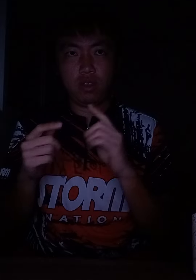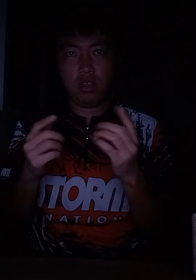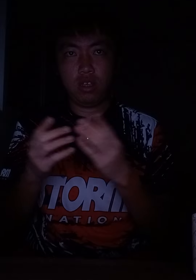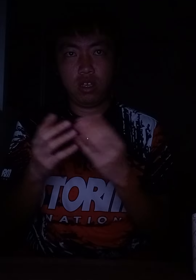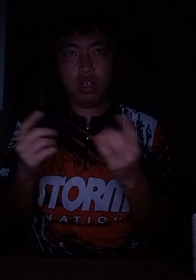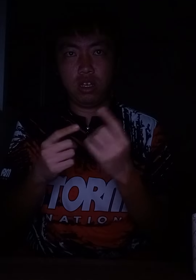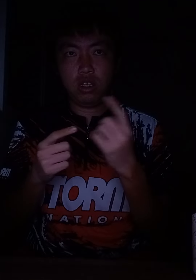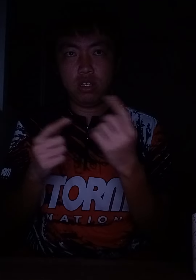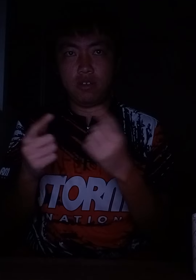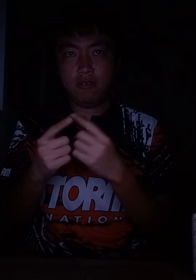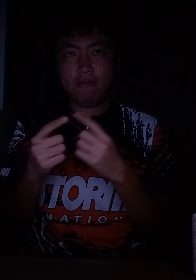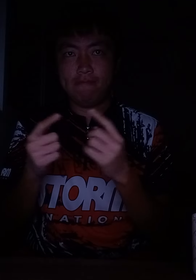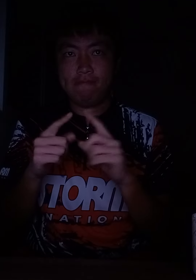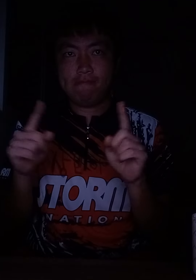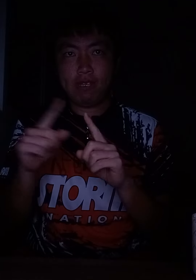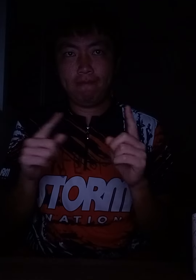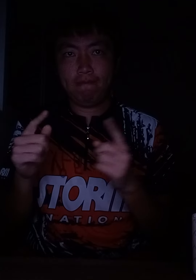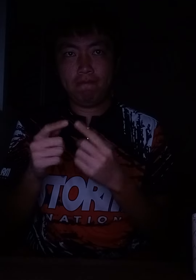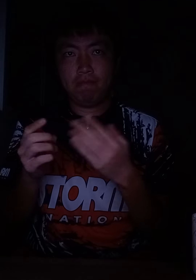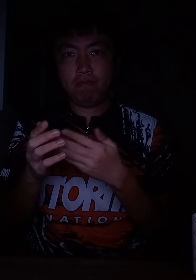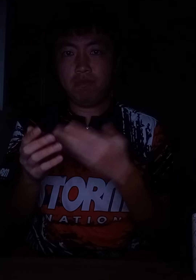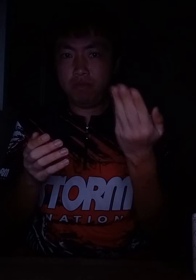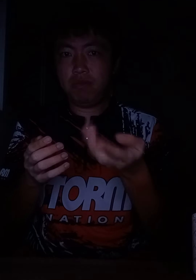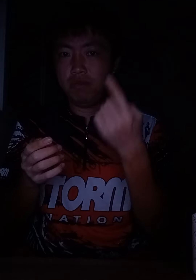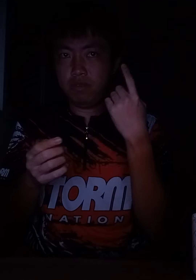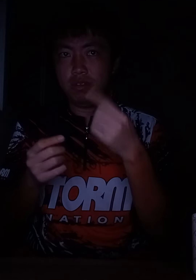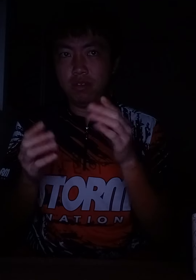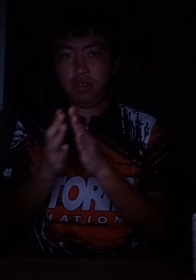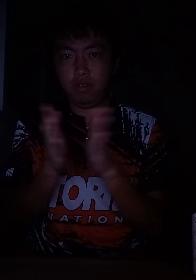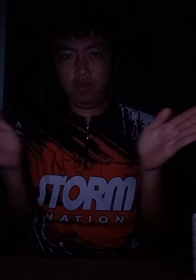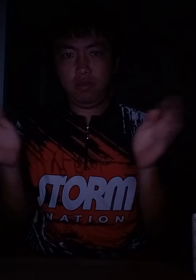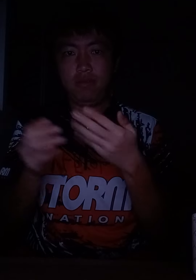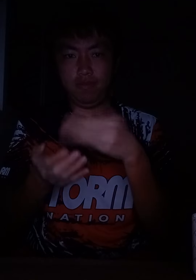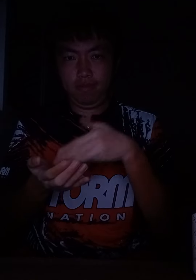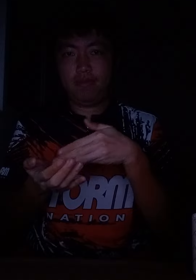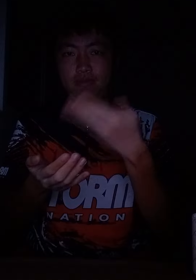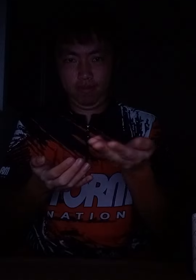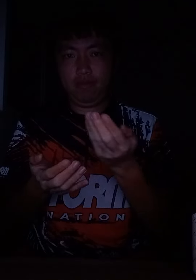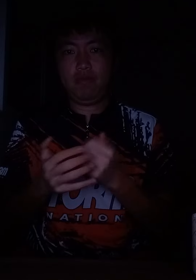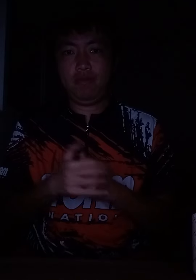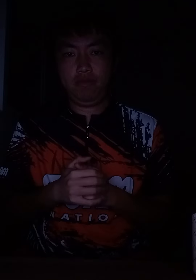코레일 측의 입장은 대체 뭔지 한번 들어보시고 이어가 보도록 하겠습니다.